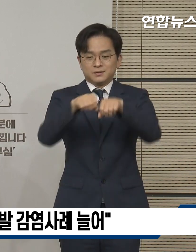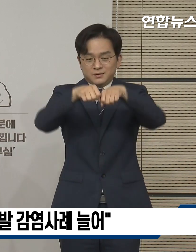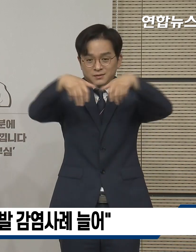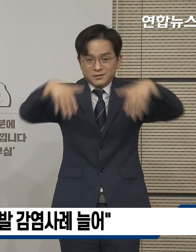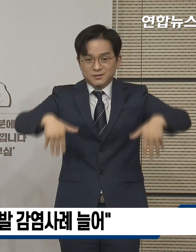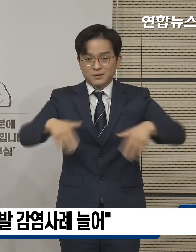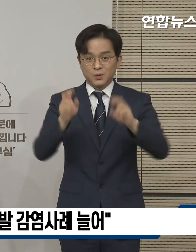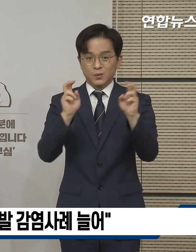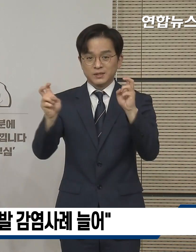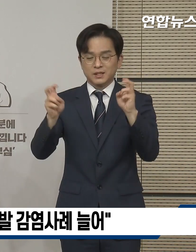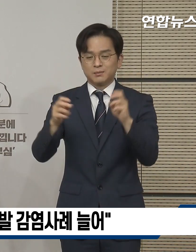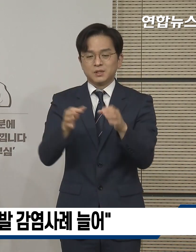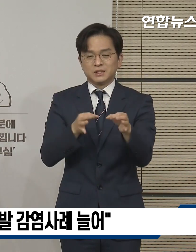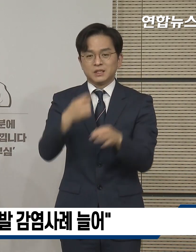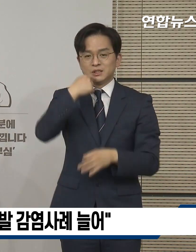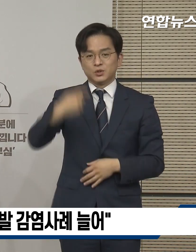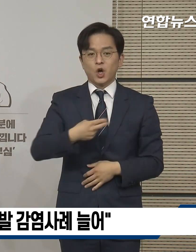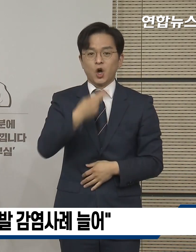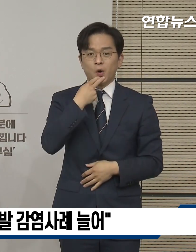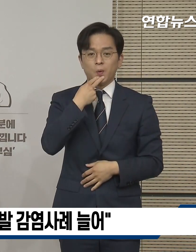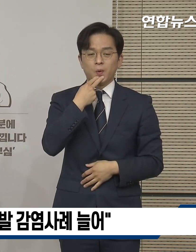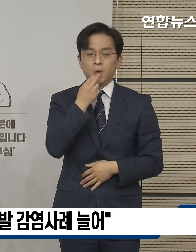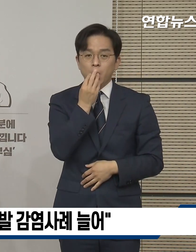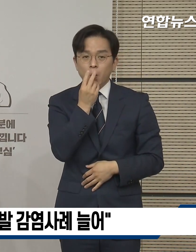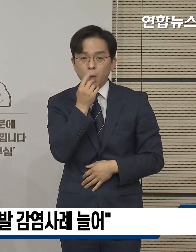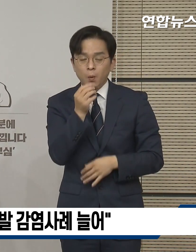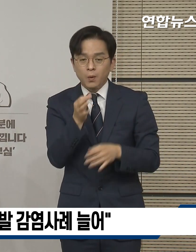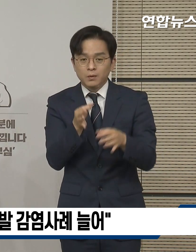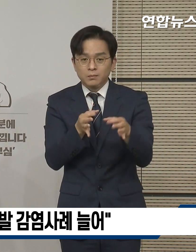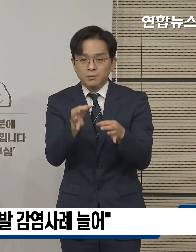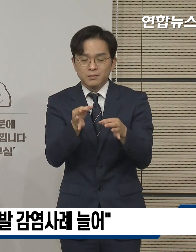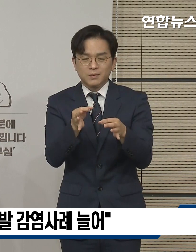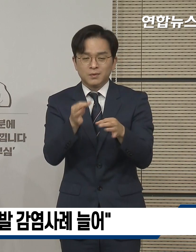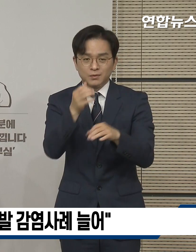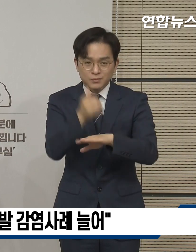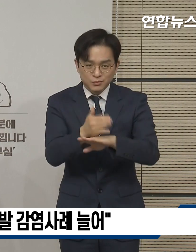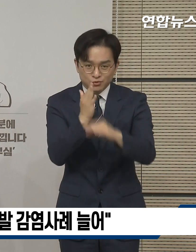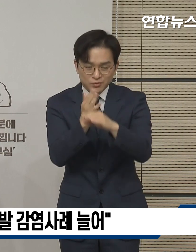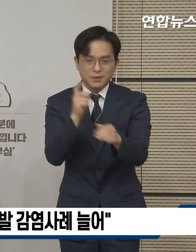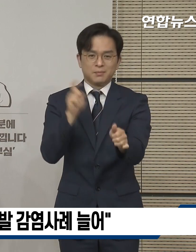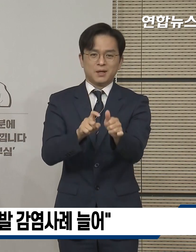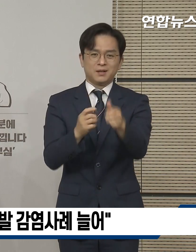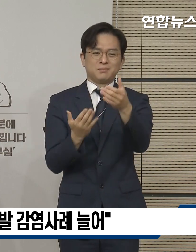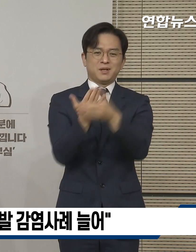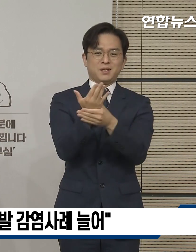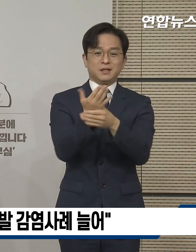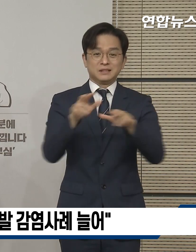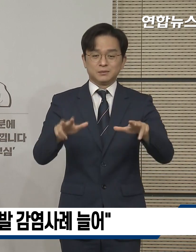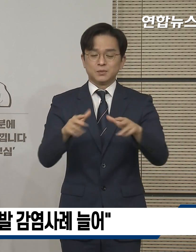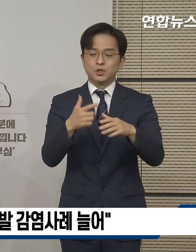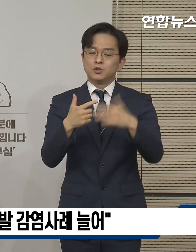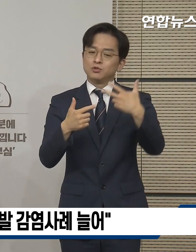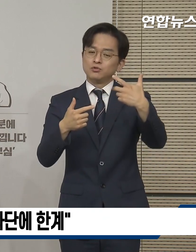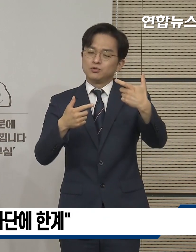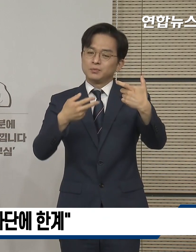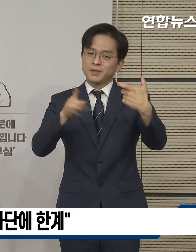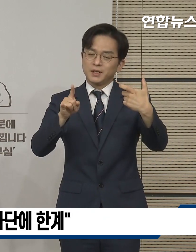감염 사례에서 60대 이상 확진자가 약 70%에 달한다는 점도 우려스러운